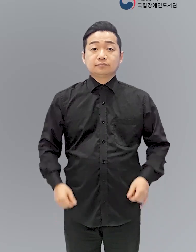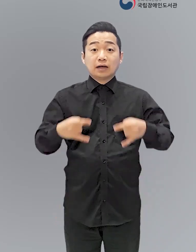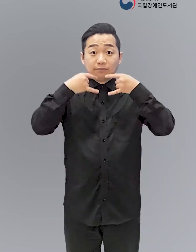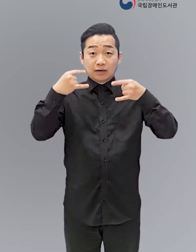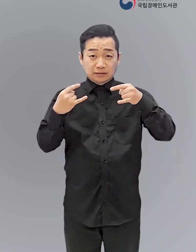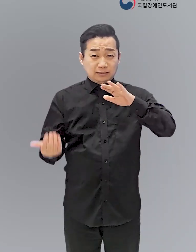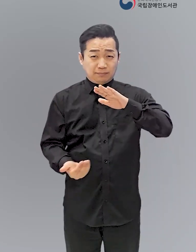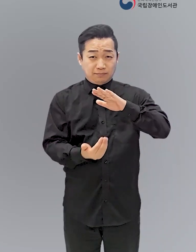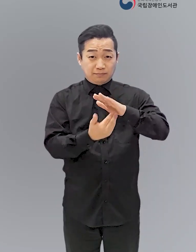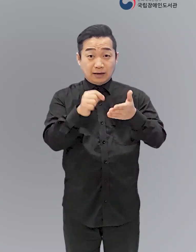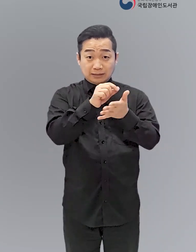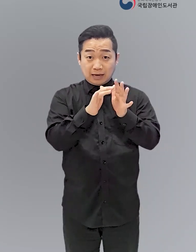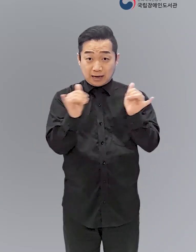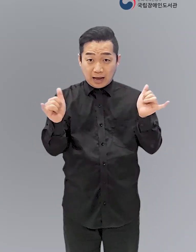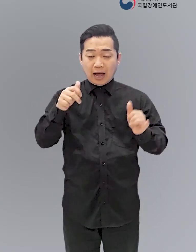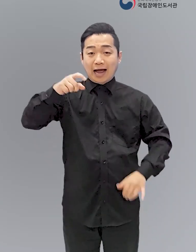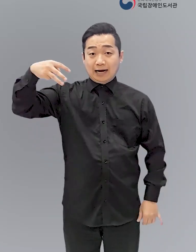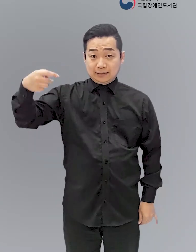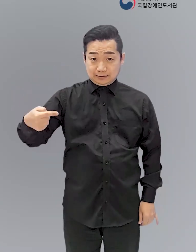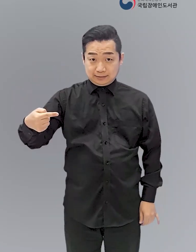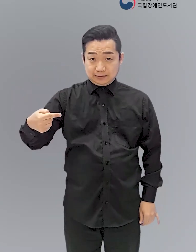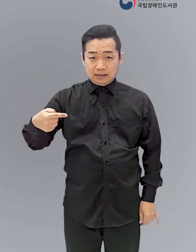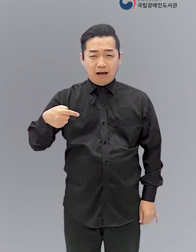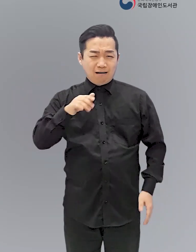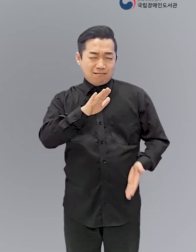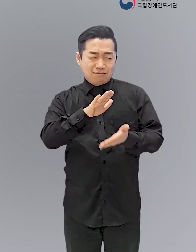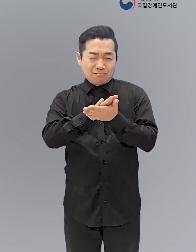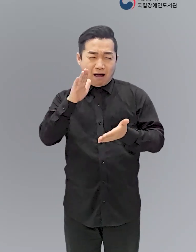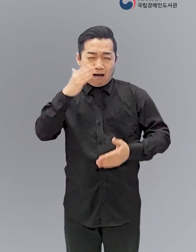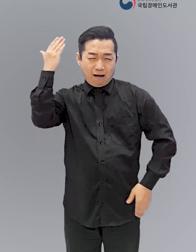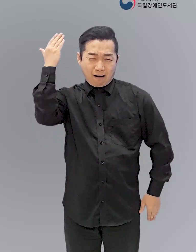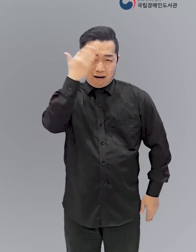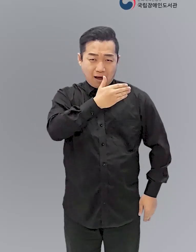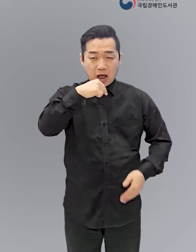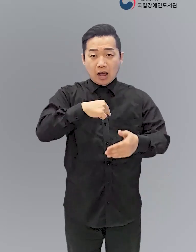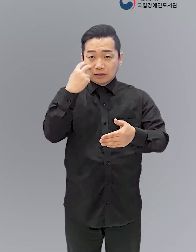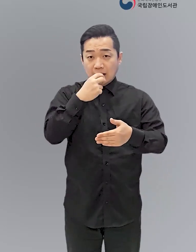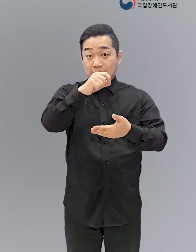프랑스 최고 작가 에마뉘엘 카레르, 그 치열하고도 투명한